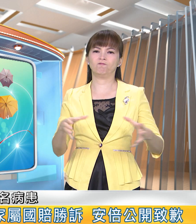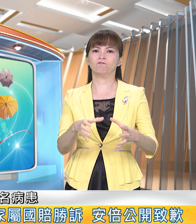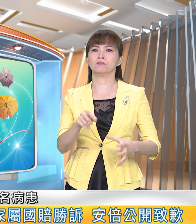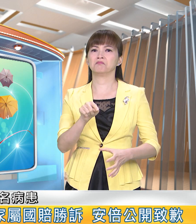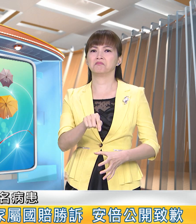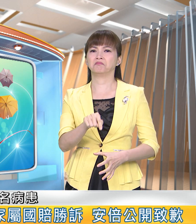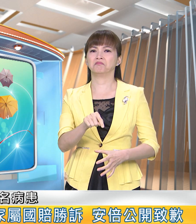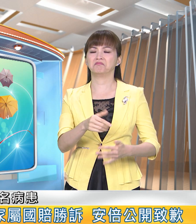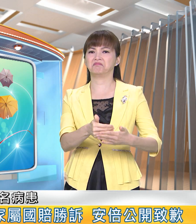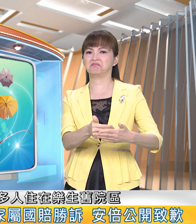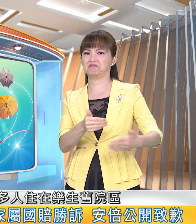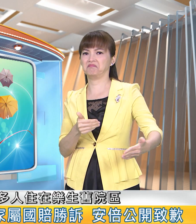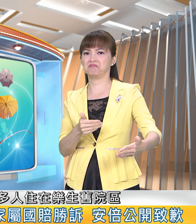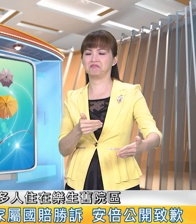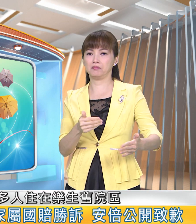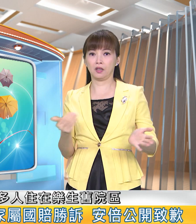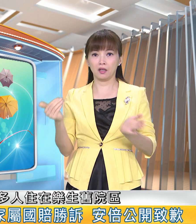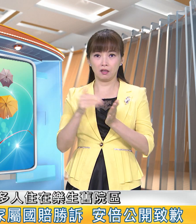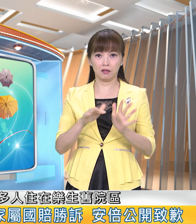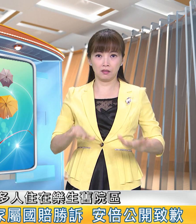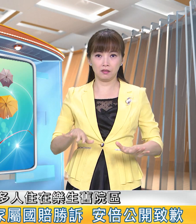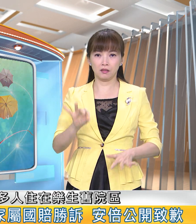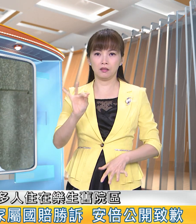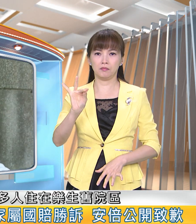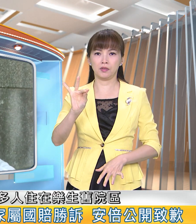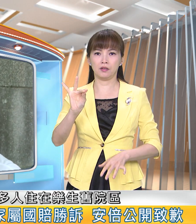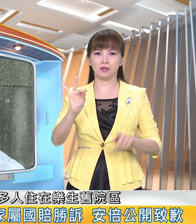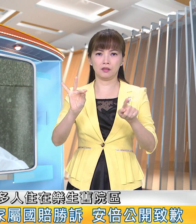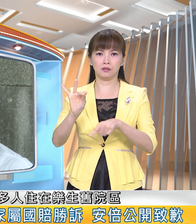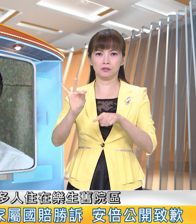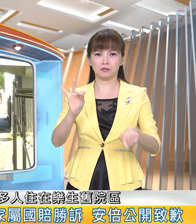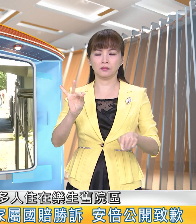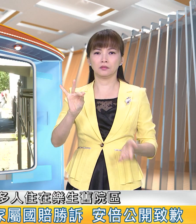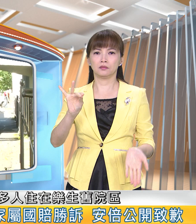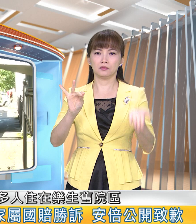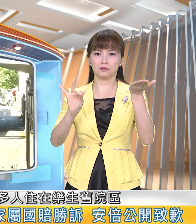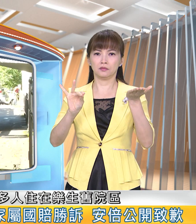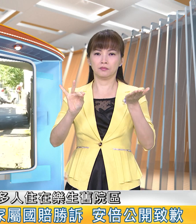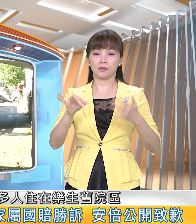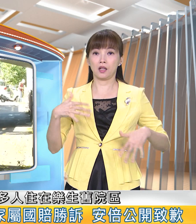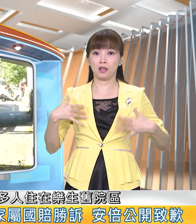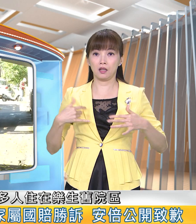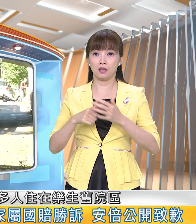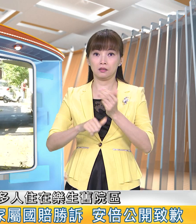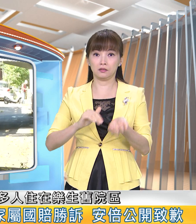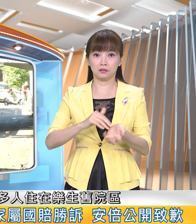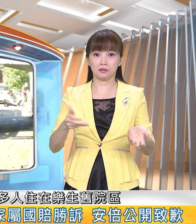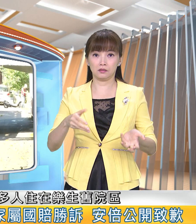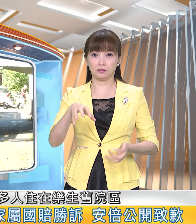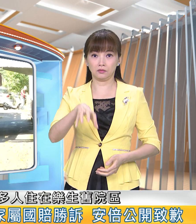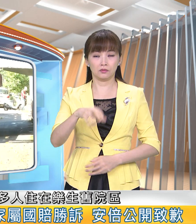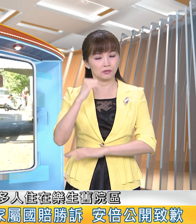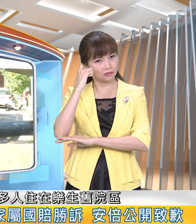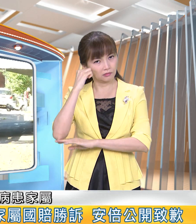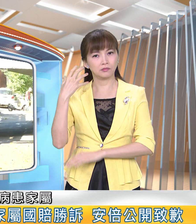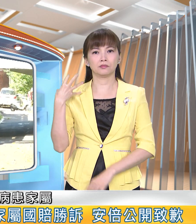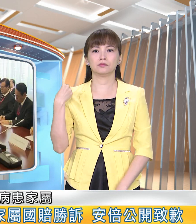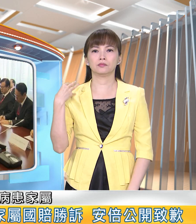患，而目前还有100多人住在乐生的救援区。最